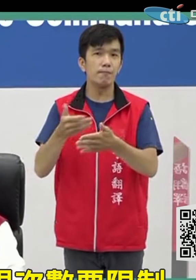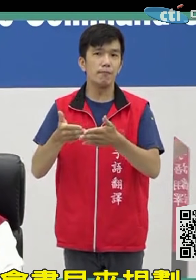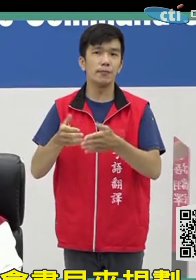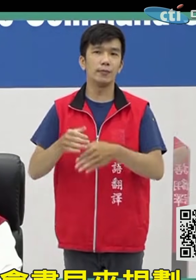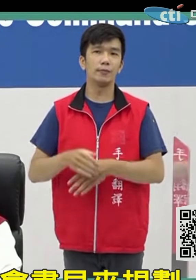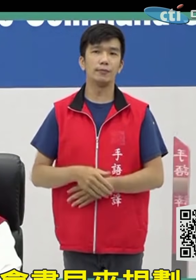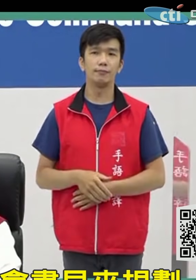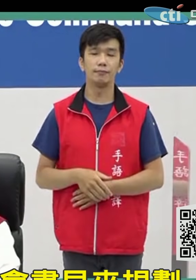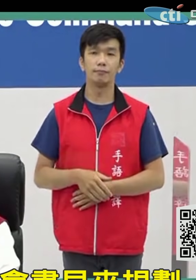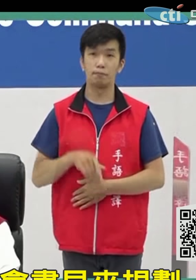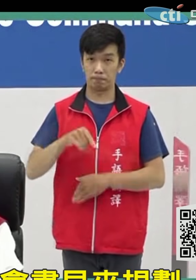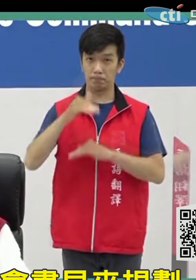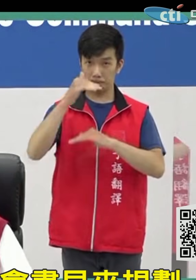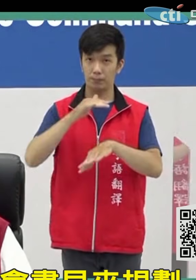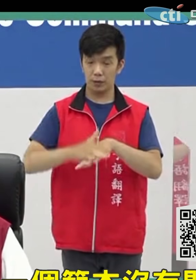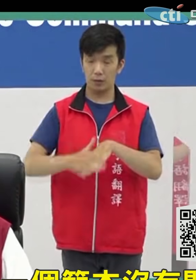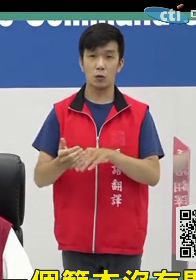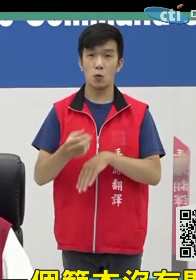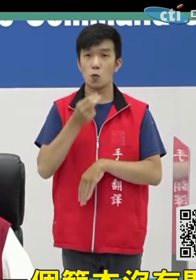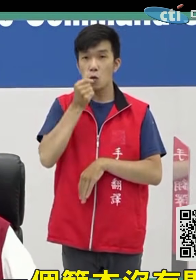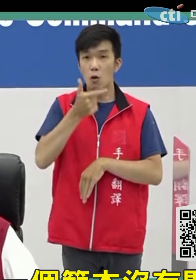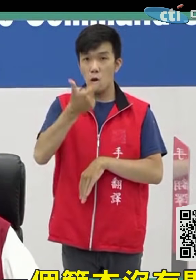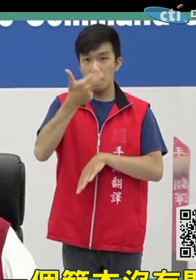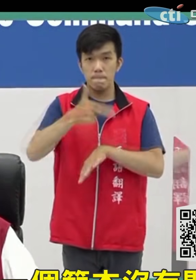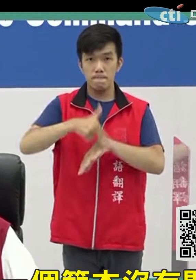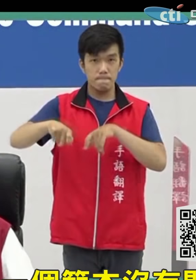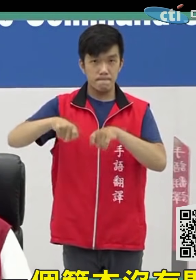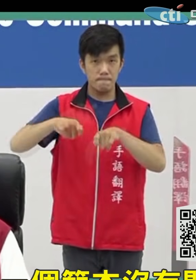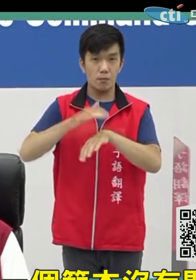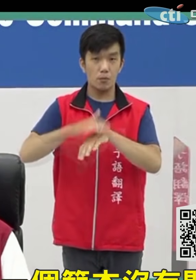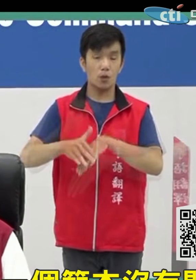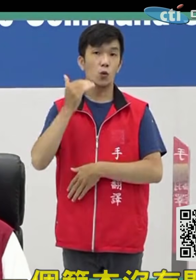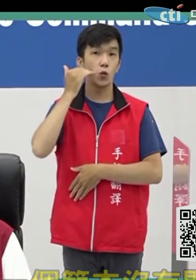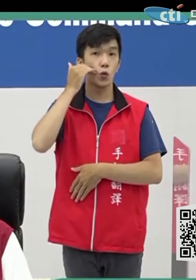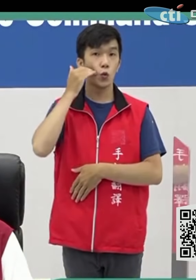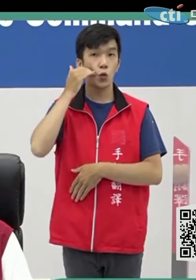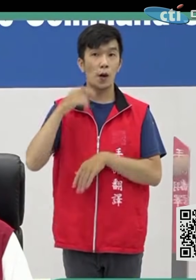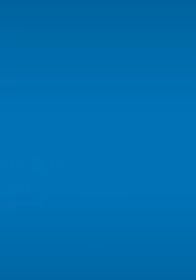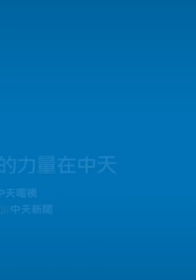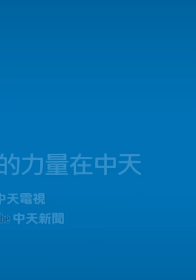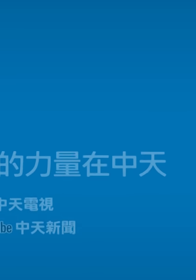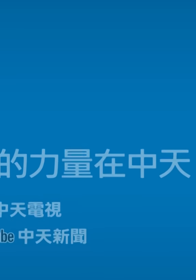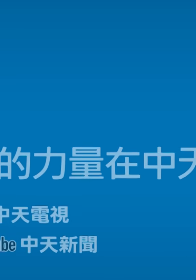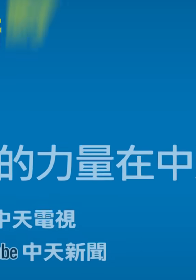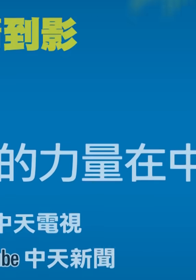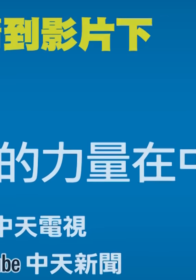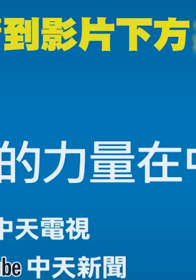这个我们会尽早规划，那规划完成后就做一个范本，这没有问题。